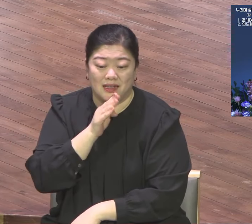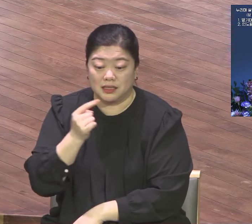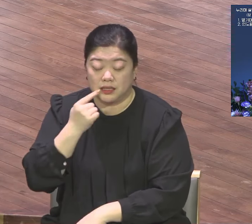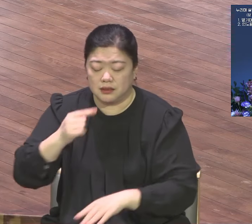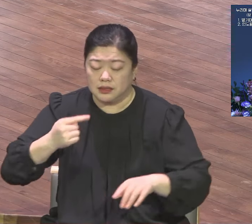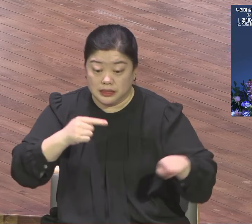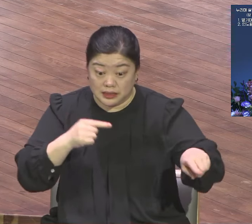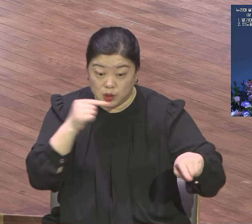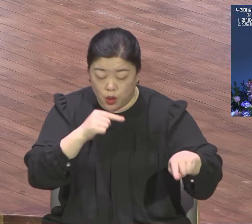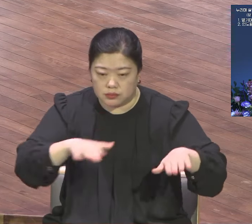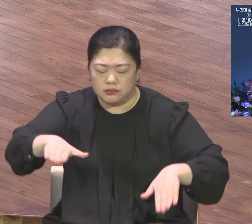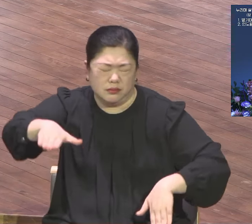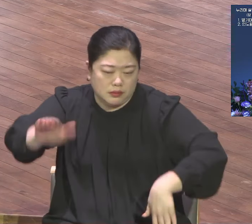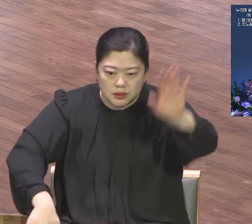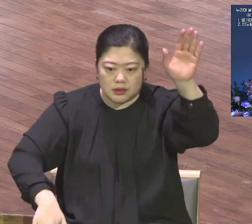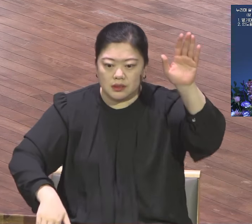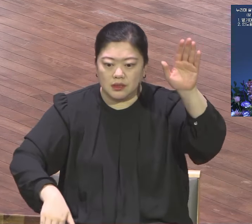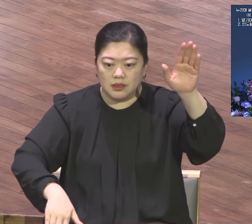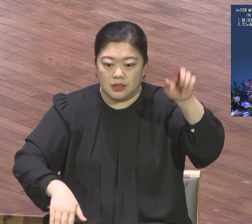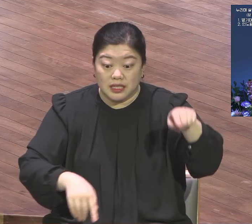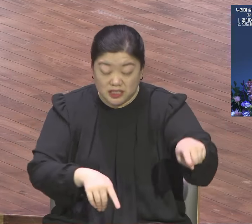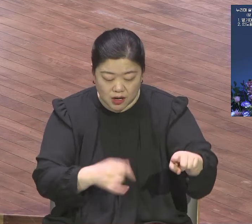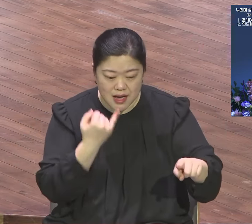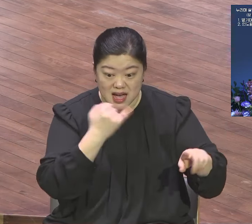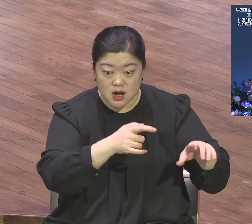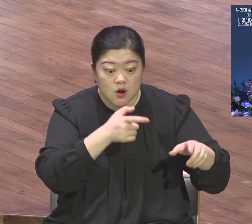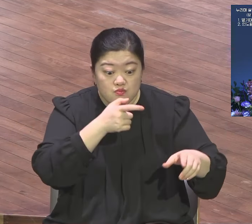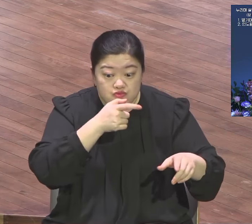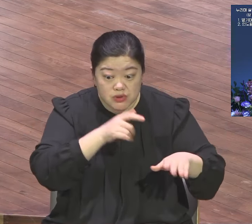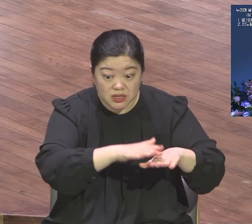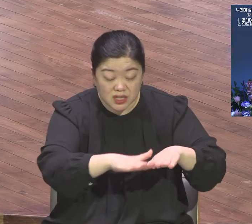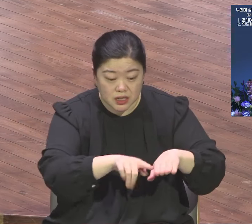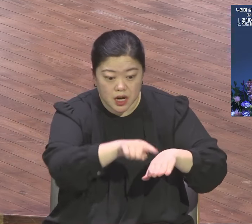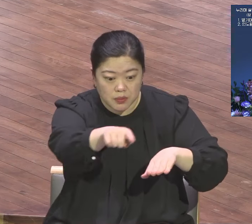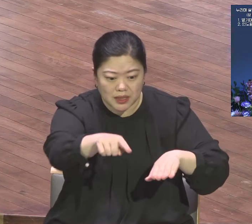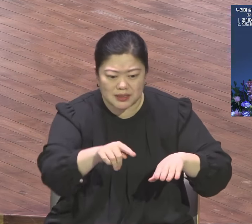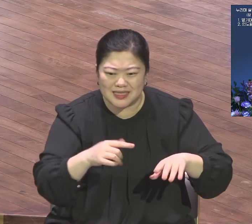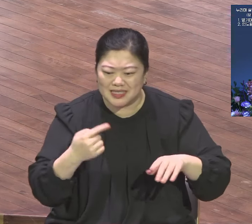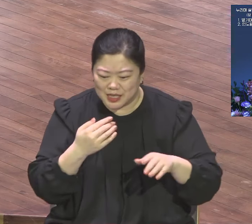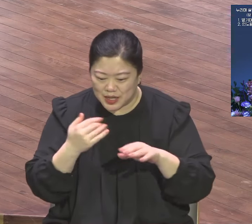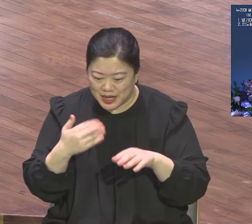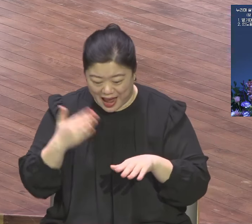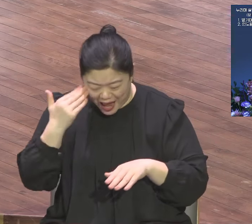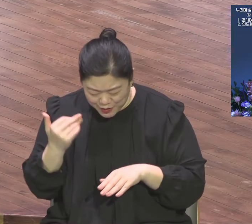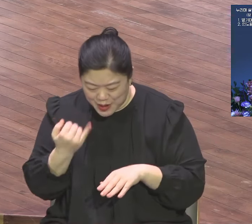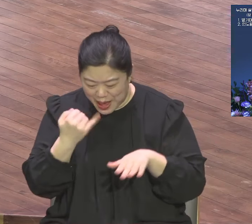확 쌓이겠어요. 소금이 저절로 만들어져가고 워낙 작기 때문에.